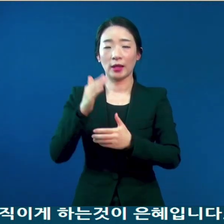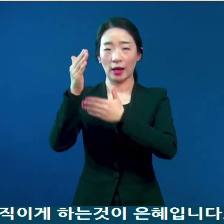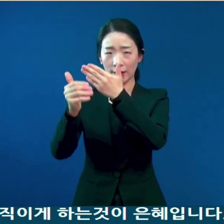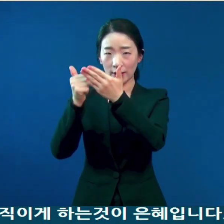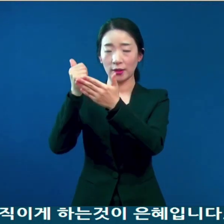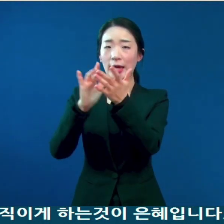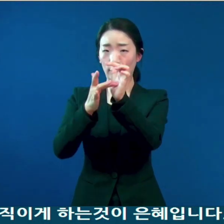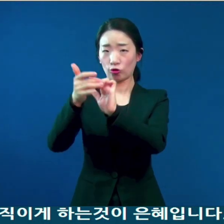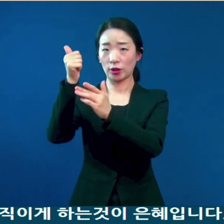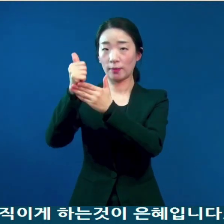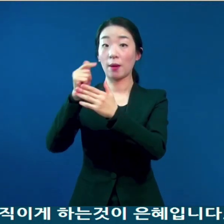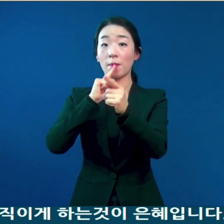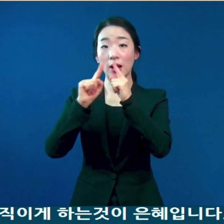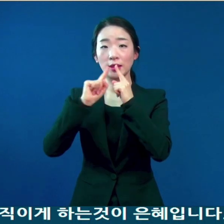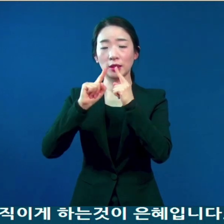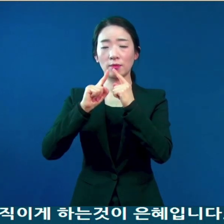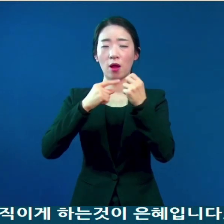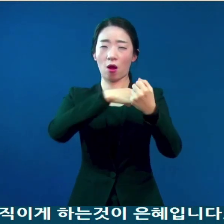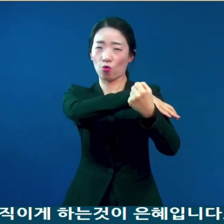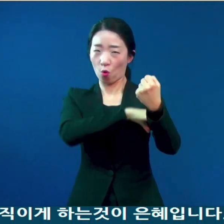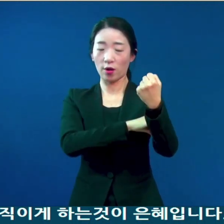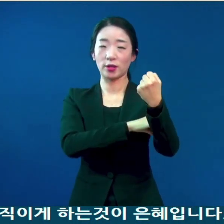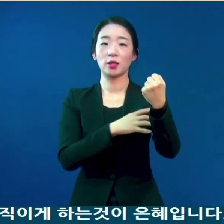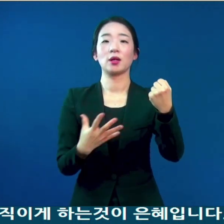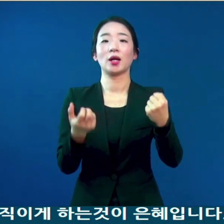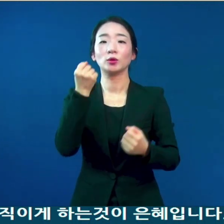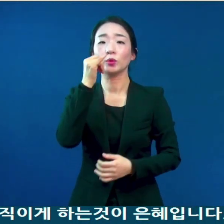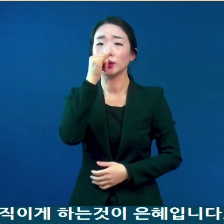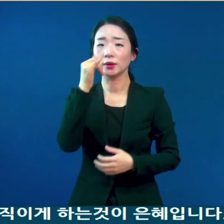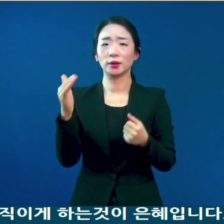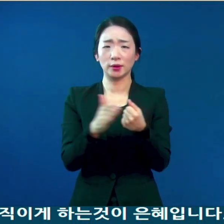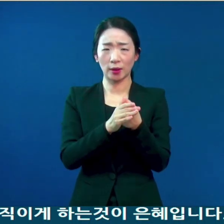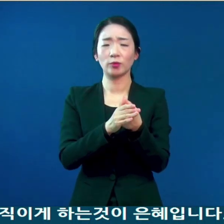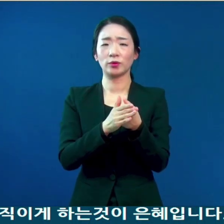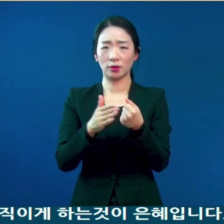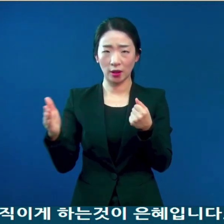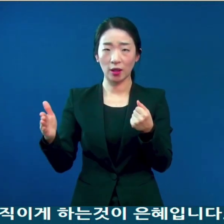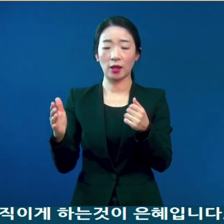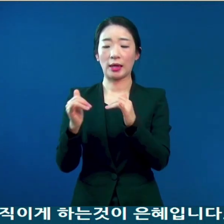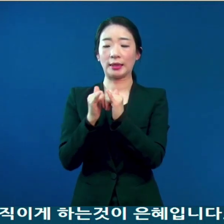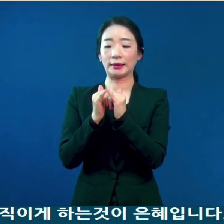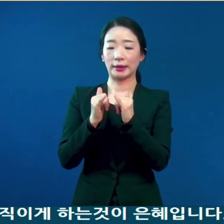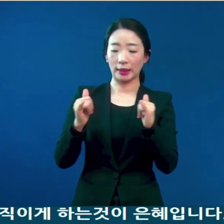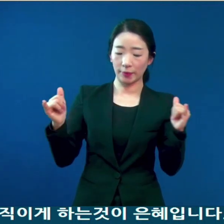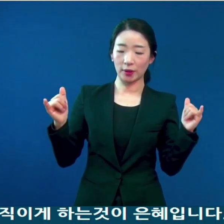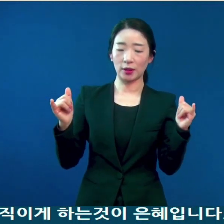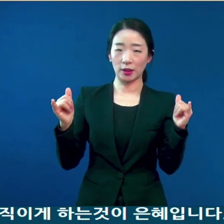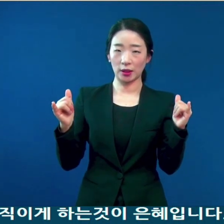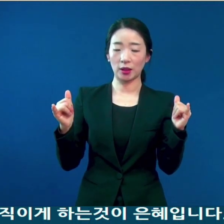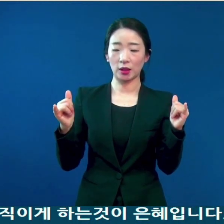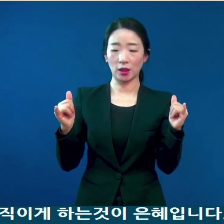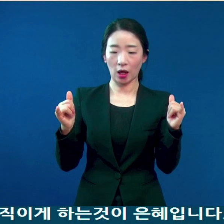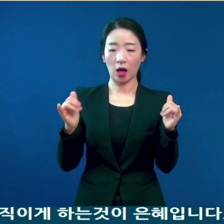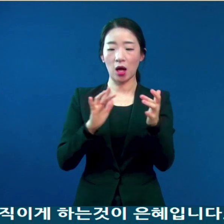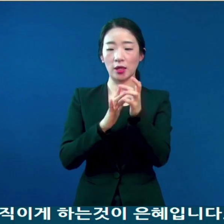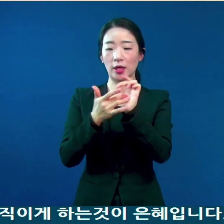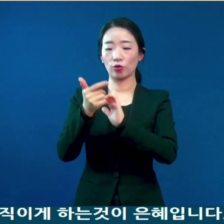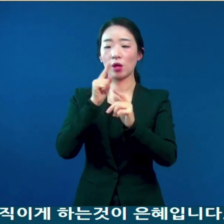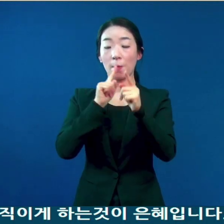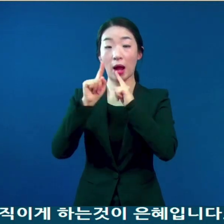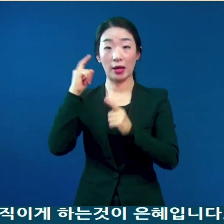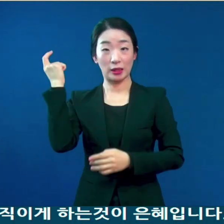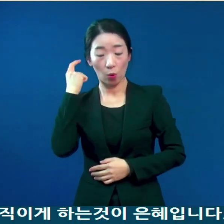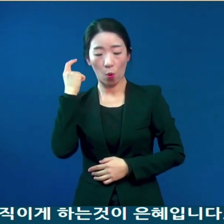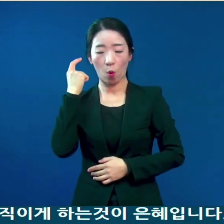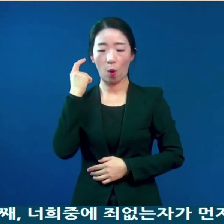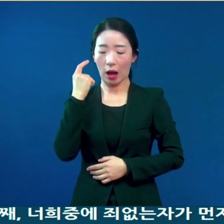있어서 9절에 보면 사람들이 하나씩 그 장소를 떠나기